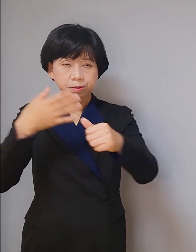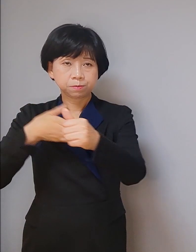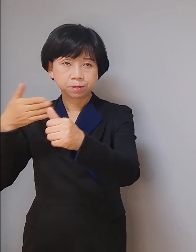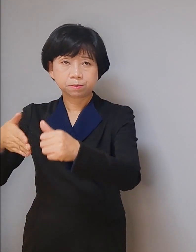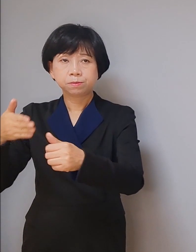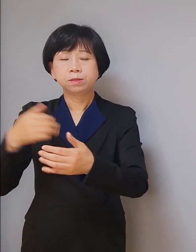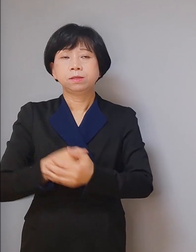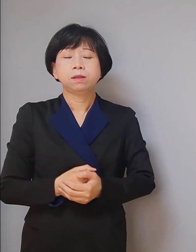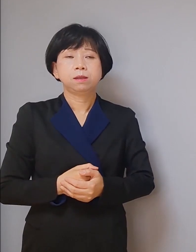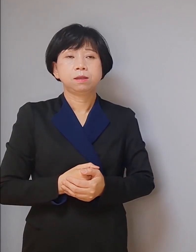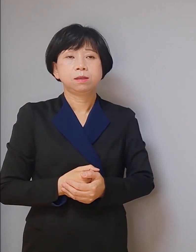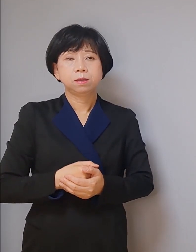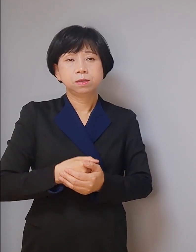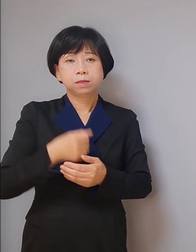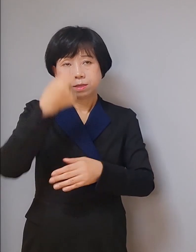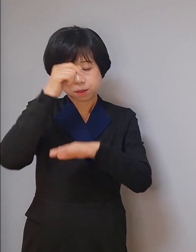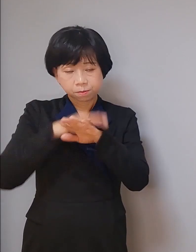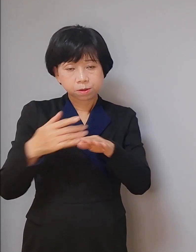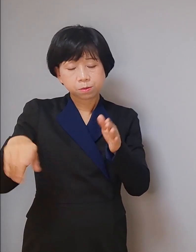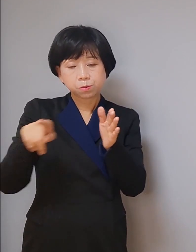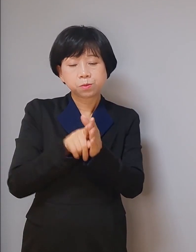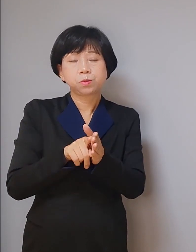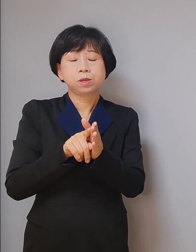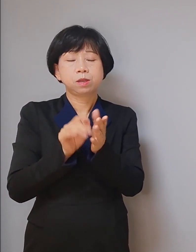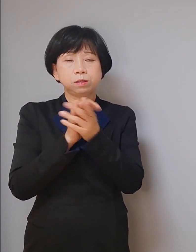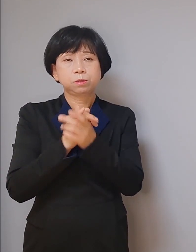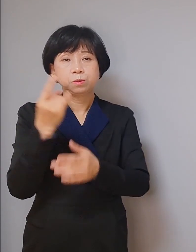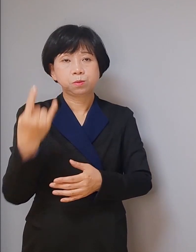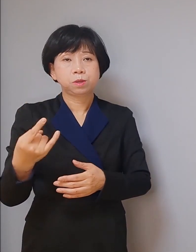매주 있습니다. 이번 주 목요 전도는